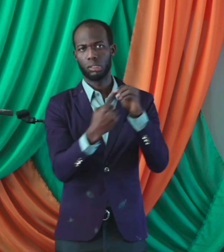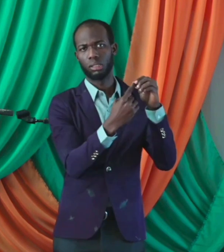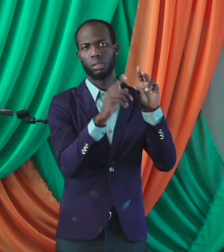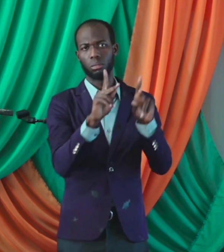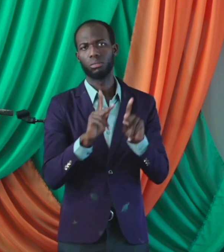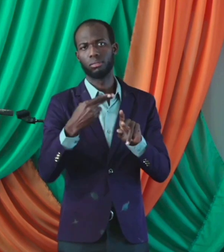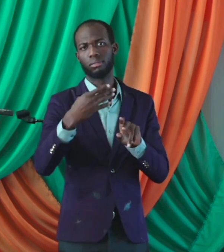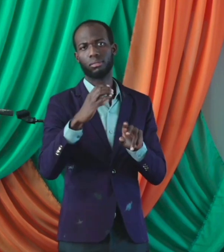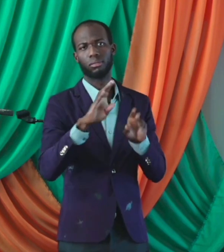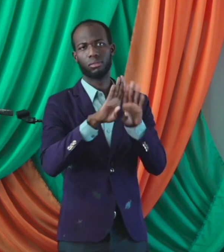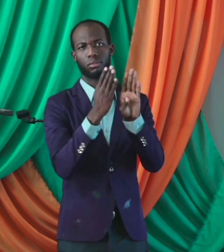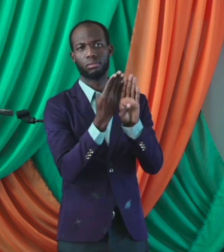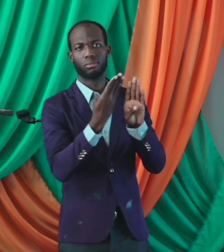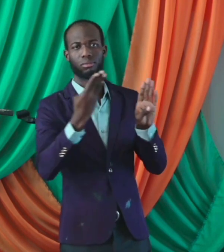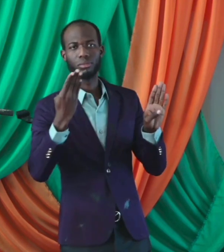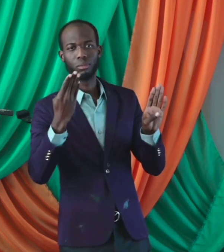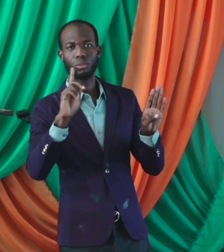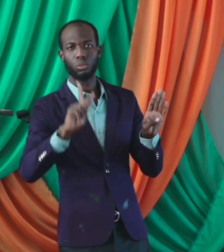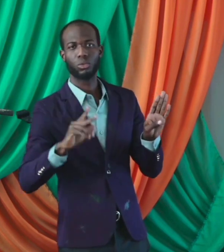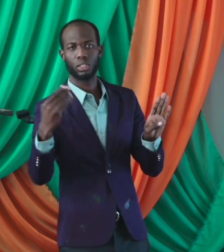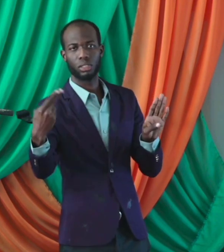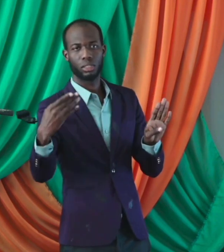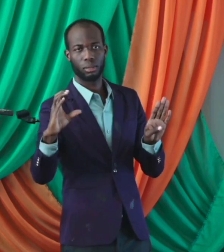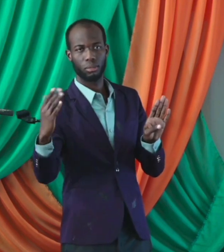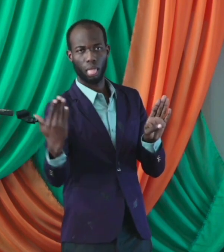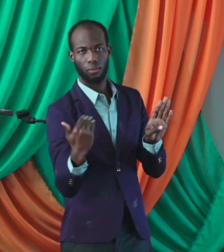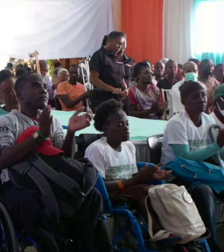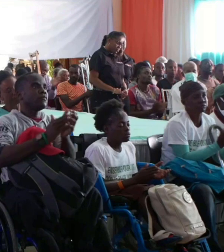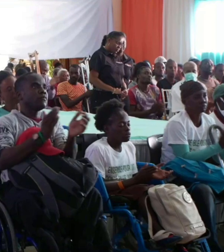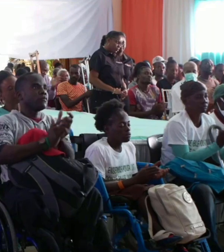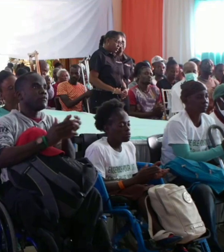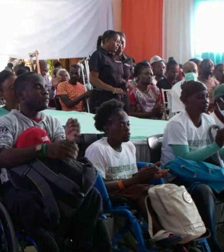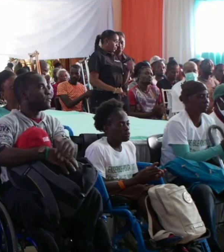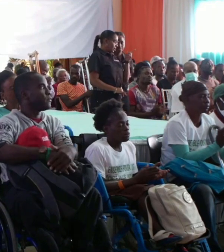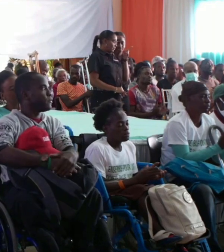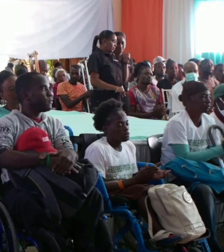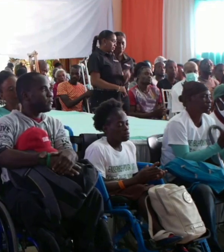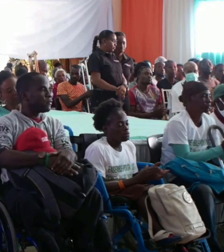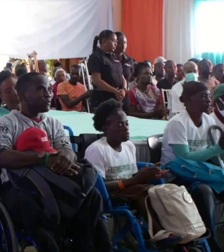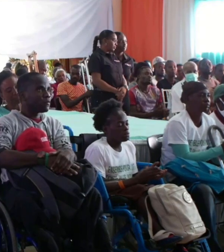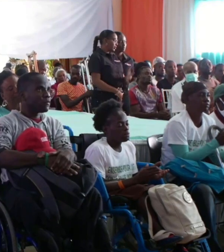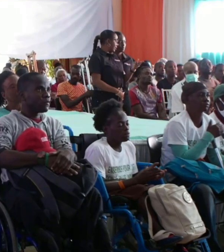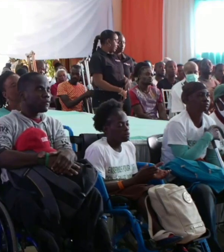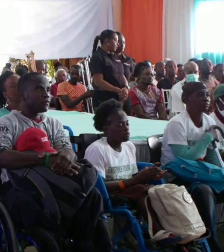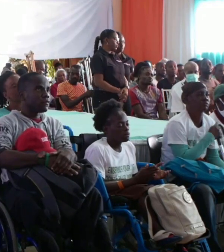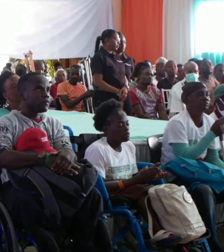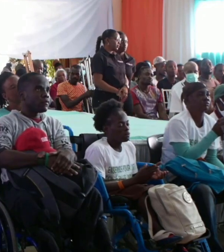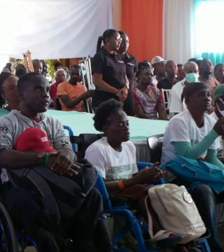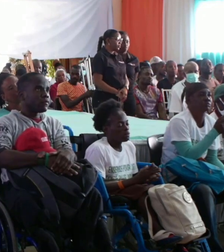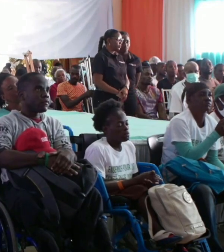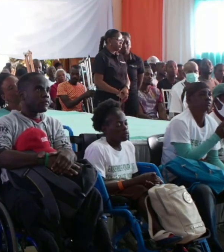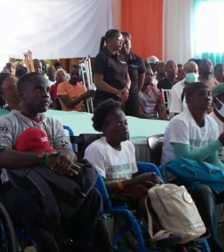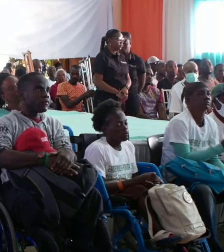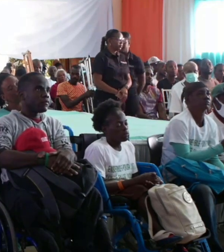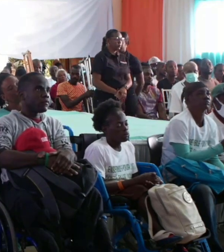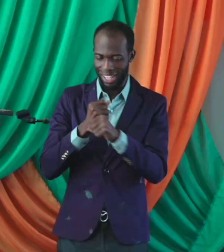Nous avons un poste spécial pour handicapé. Nous qui ce qu'il y a. Nous avons combien de bouches mais